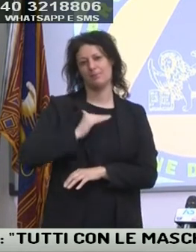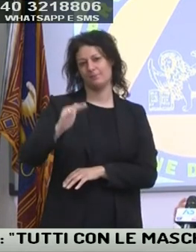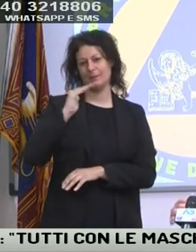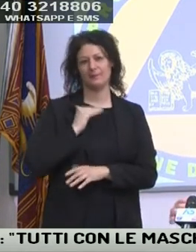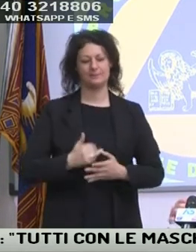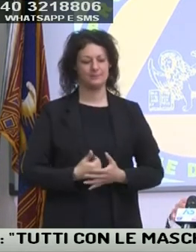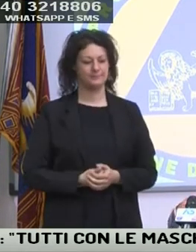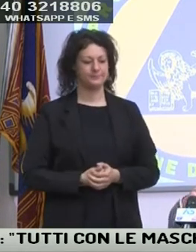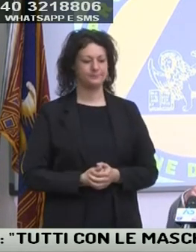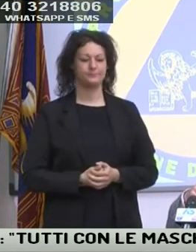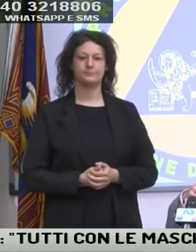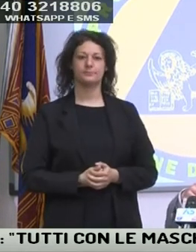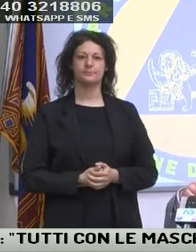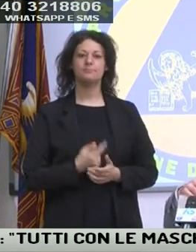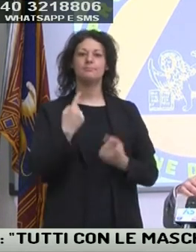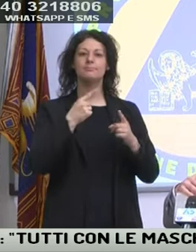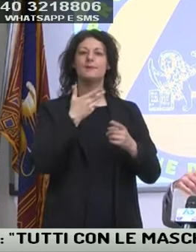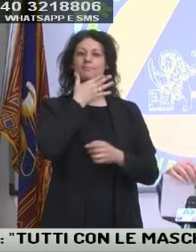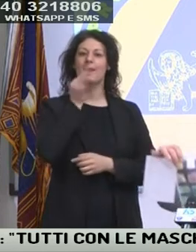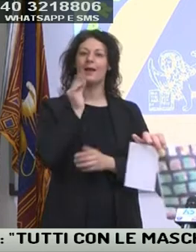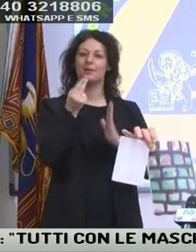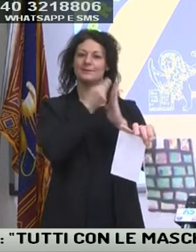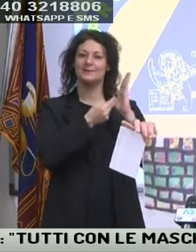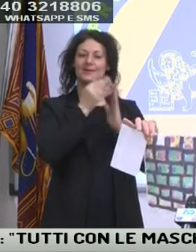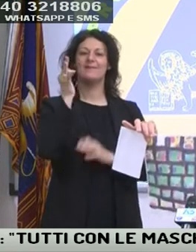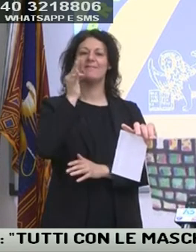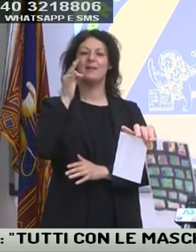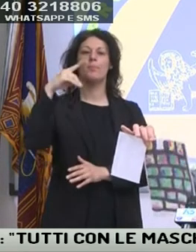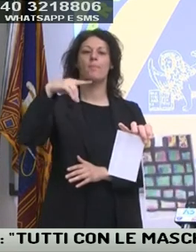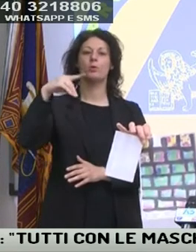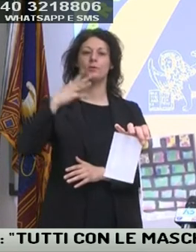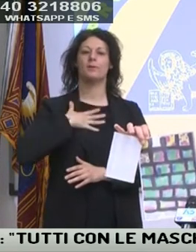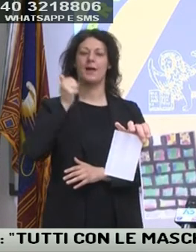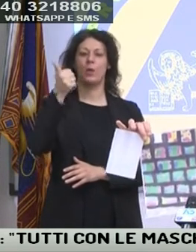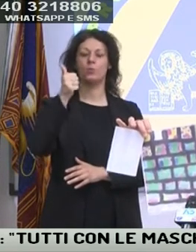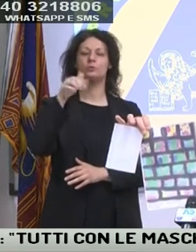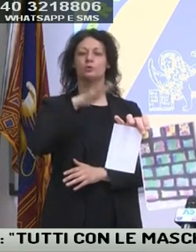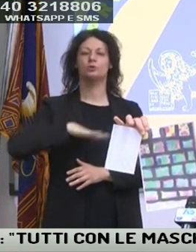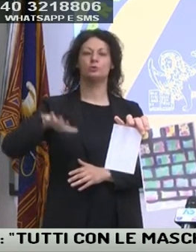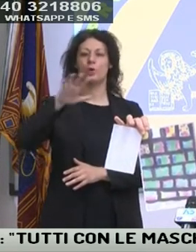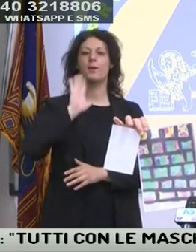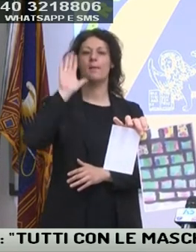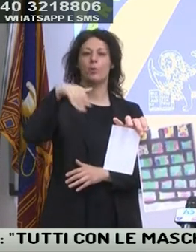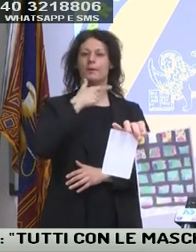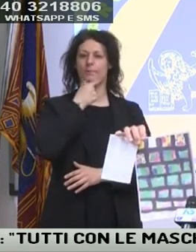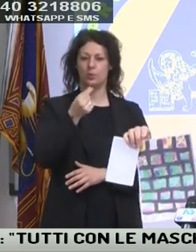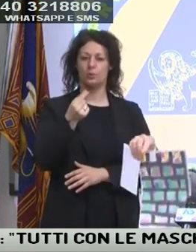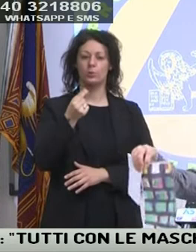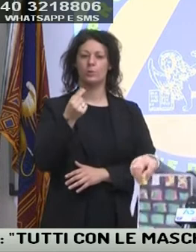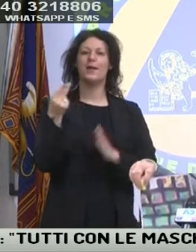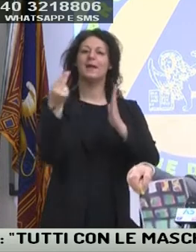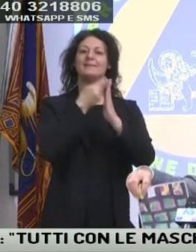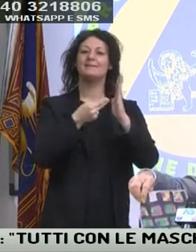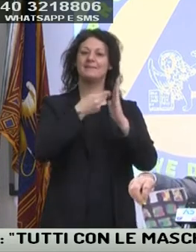Questo è fra l'altro un bel disegno di Filippo Pozzobon di 11 anni di Montebelluna, ci ha mandato questo disegno